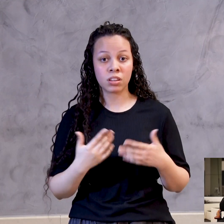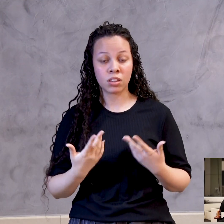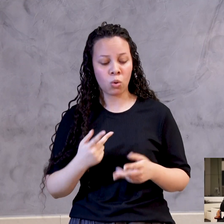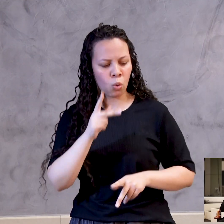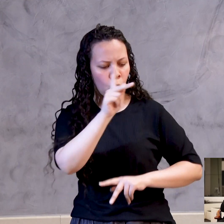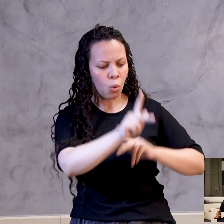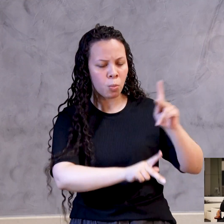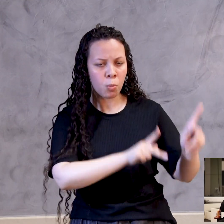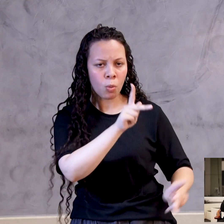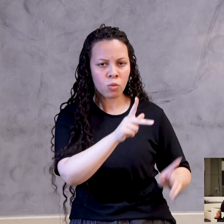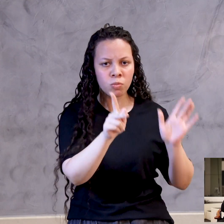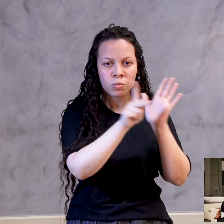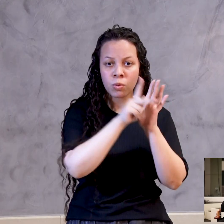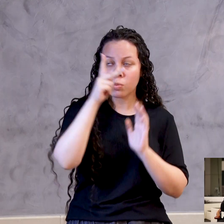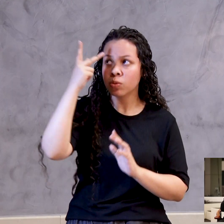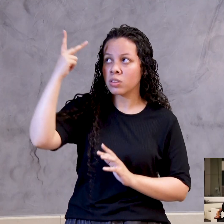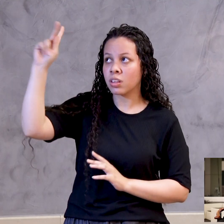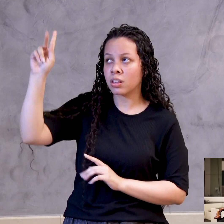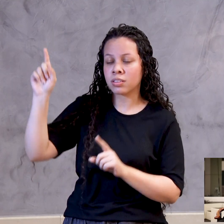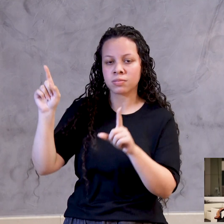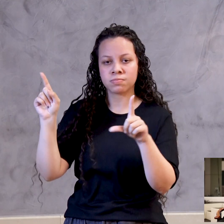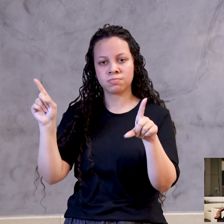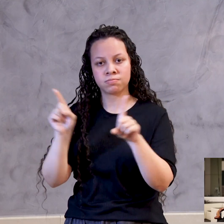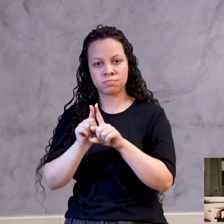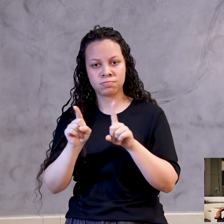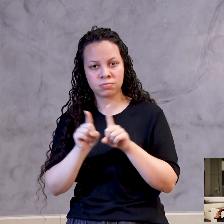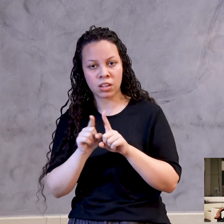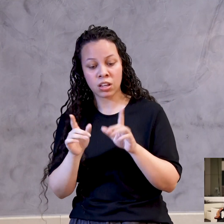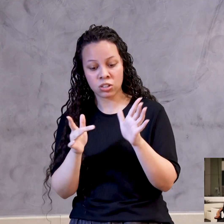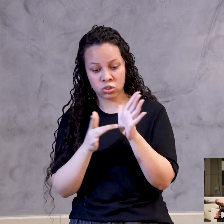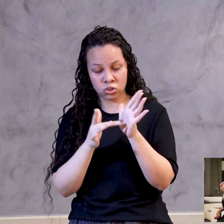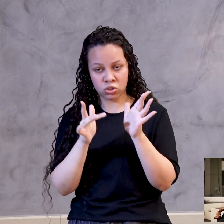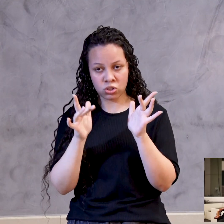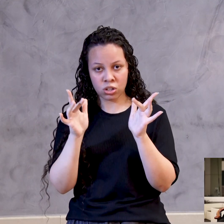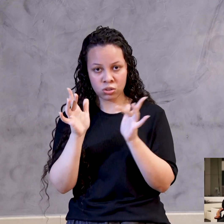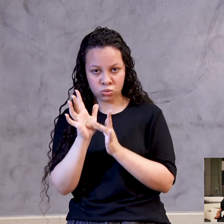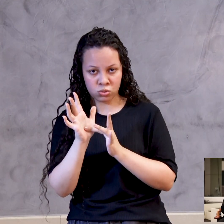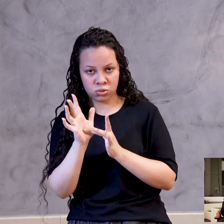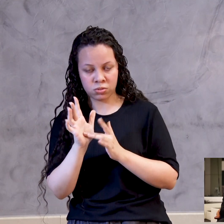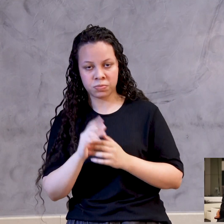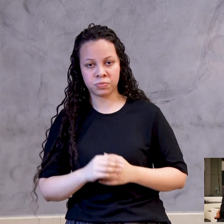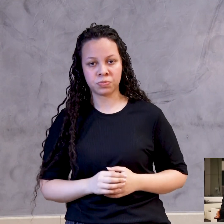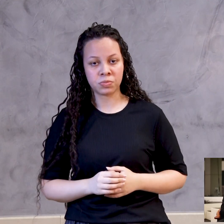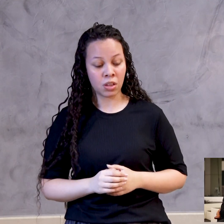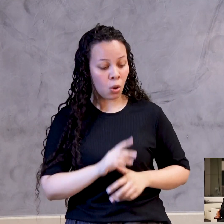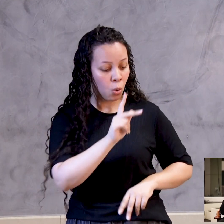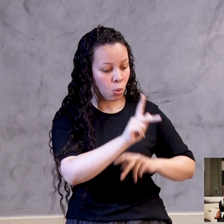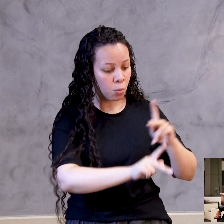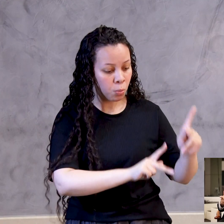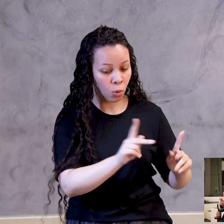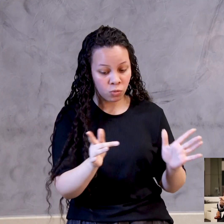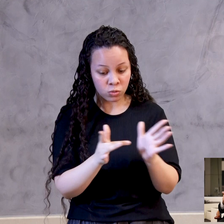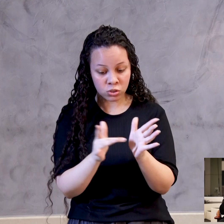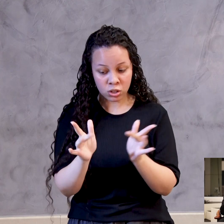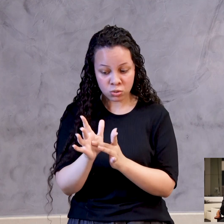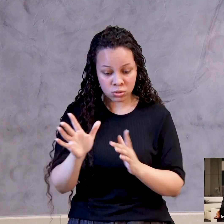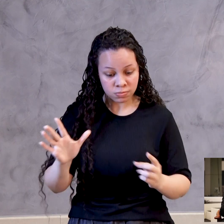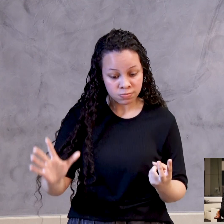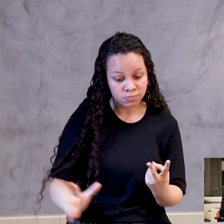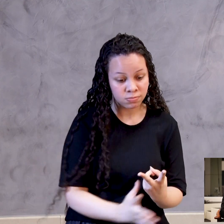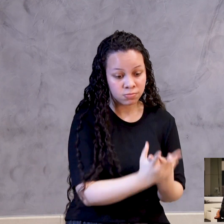o Senhor Jesus Cristo, Deus também tem seu povo em si, sua